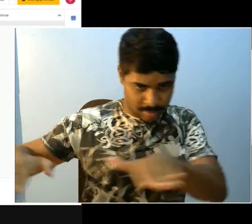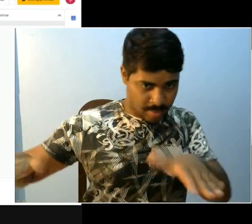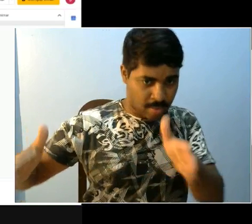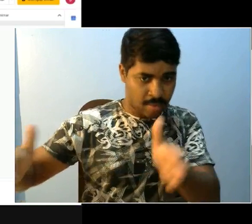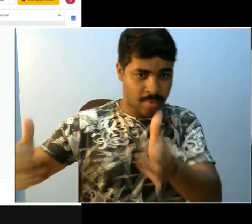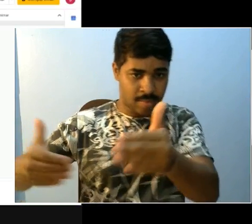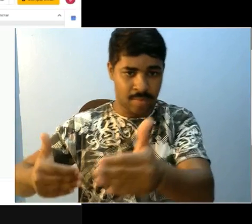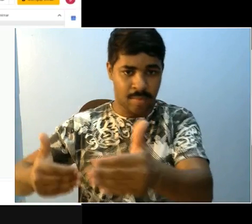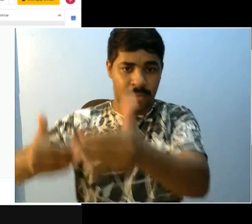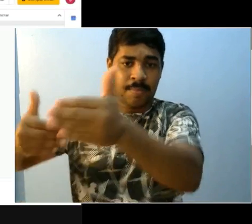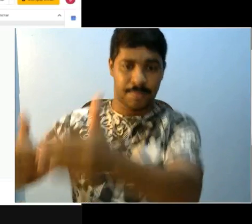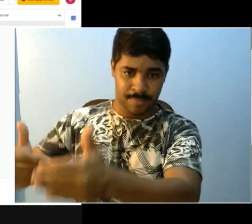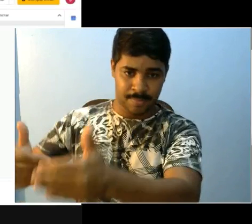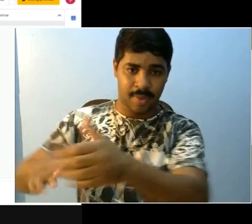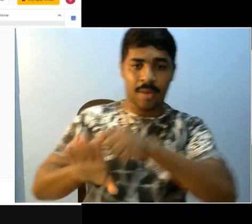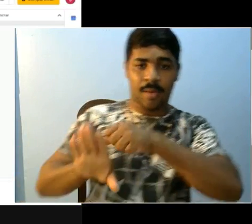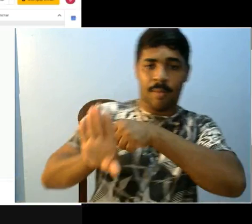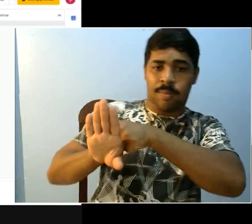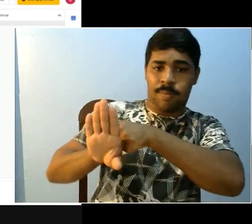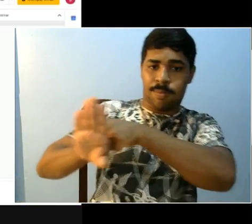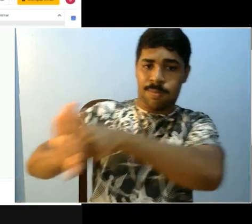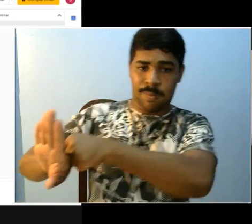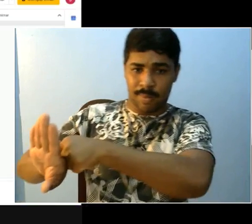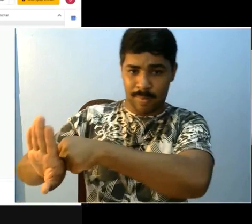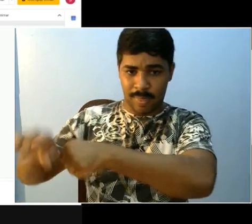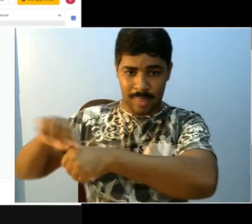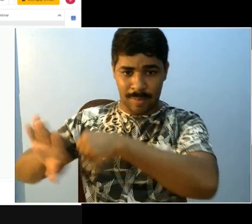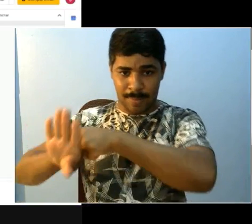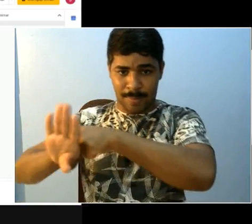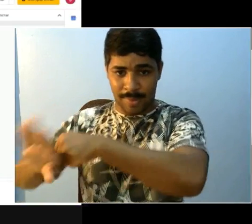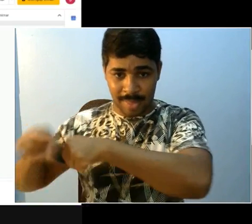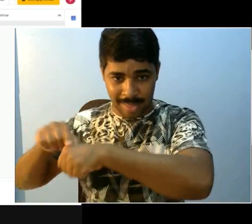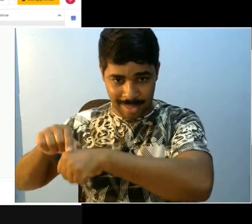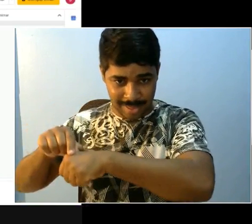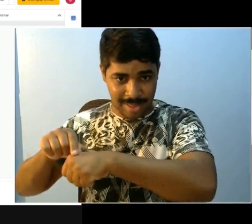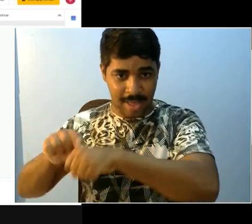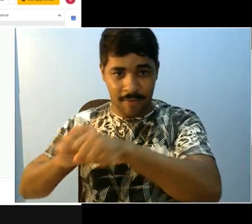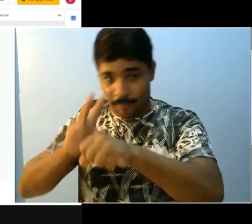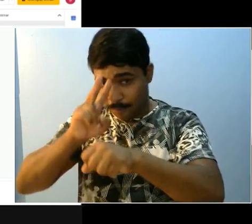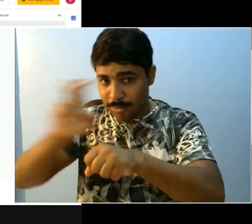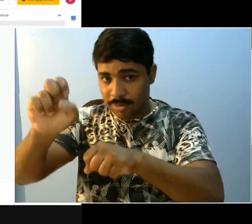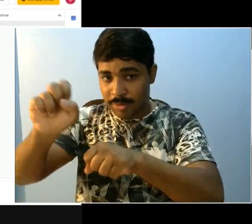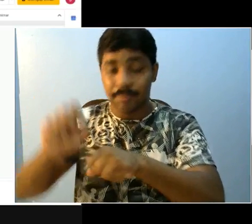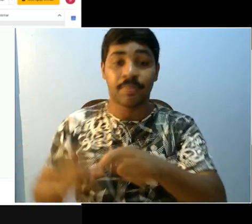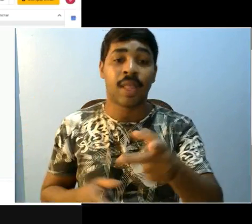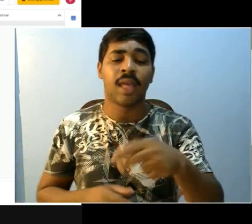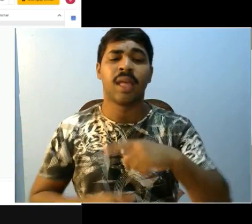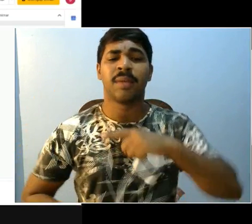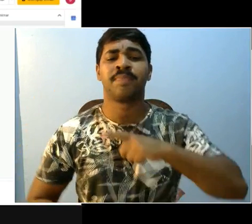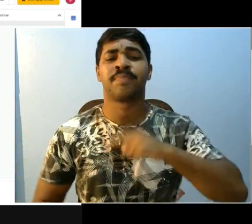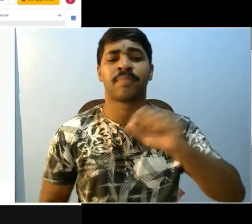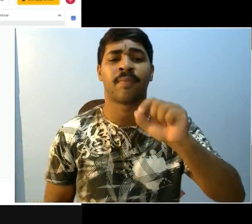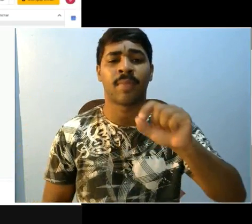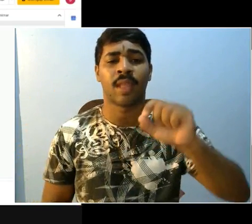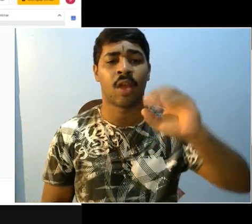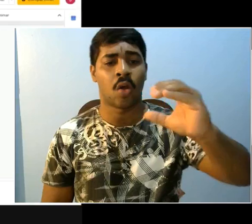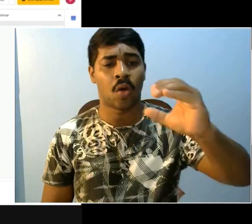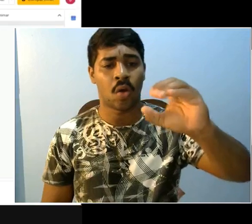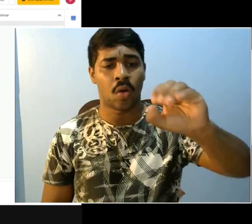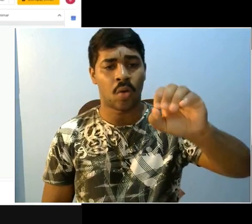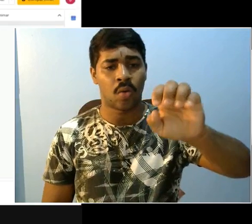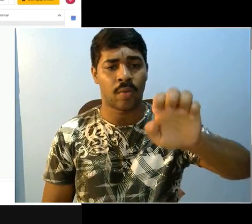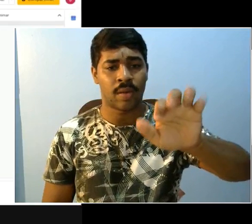Tá. Os coeficientes de atrito. O que é coeficiente de atrito? Fala para ela o seguinte: coeficiente